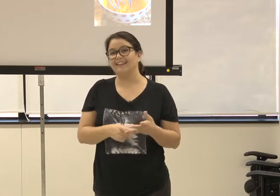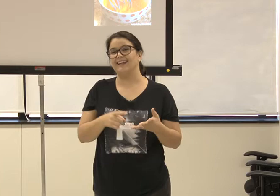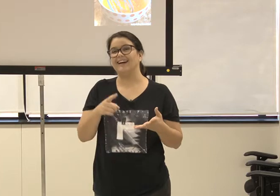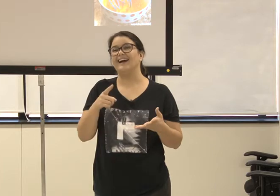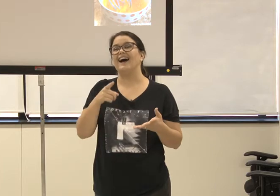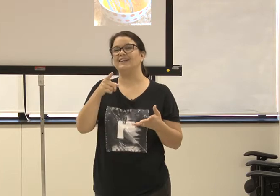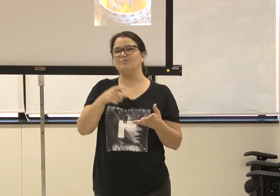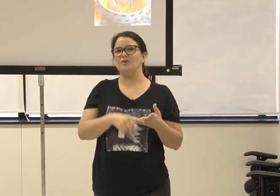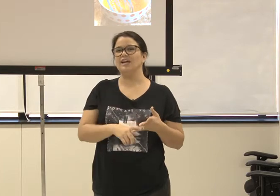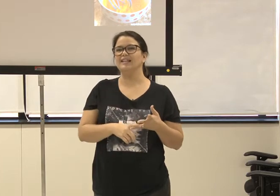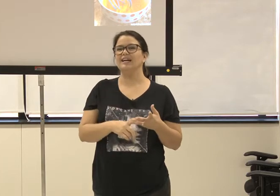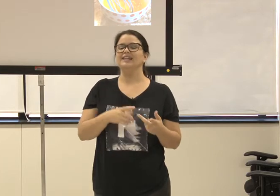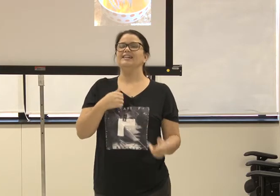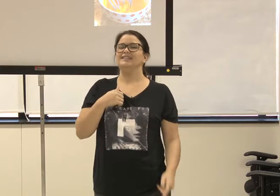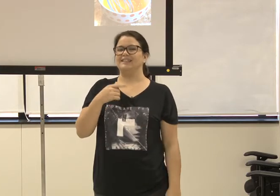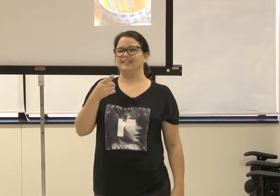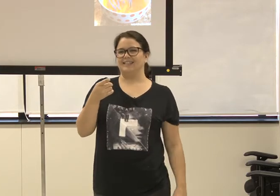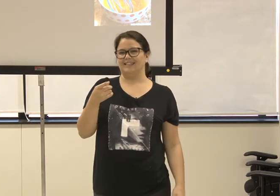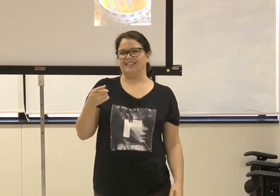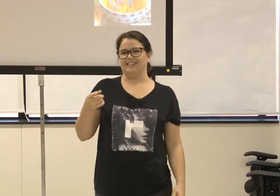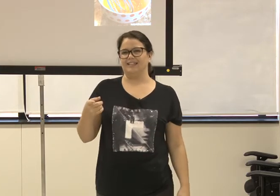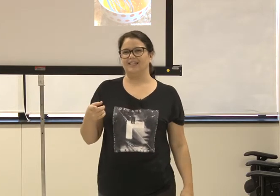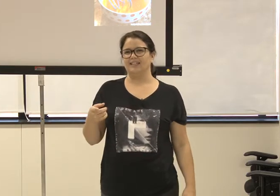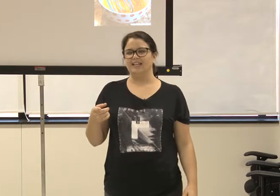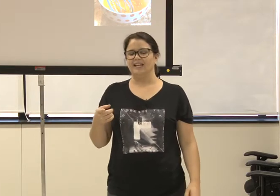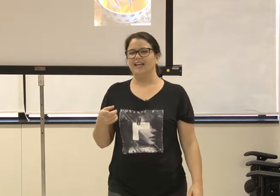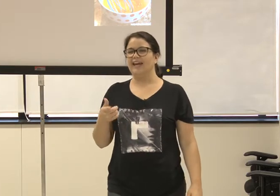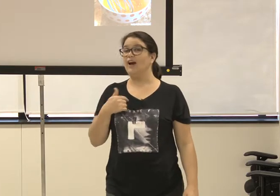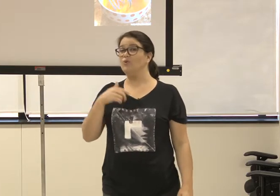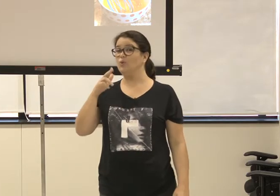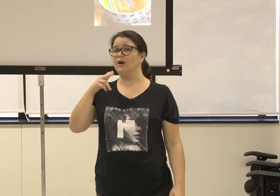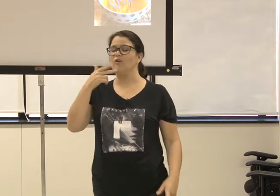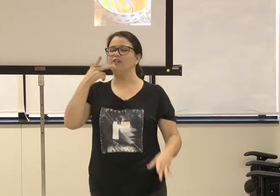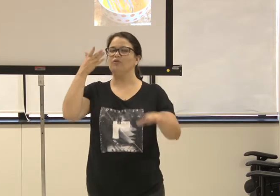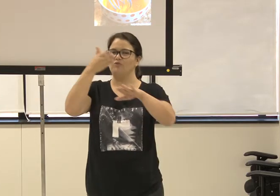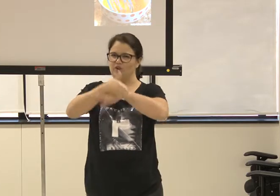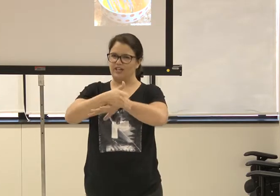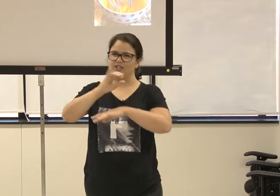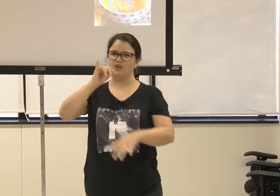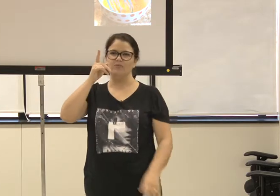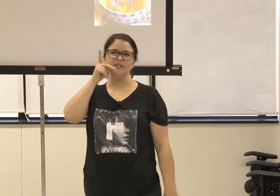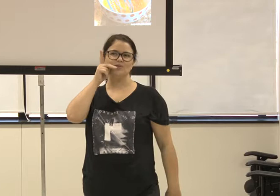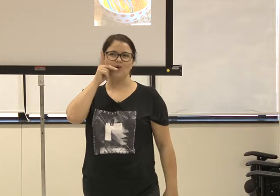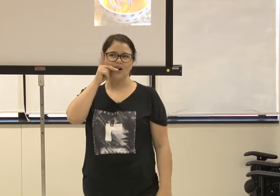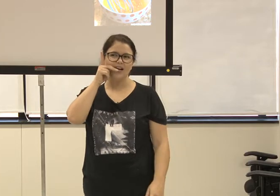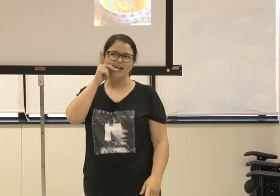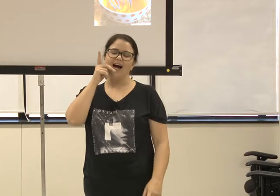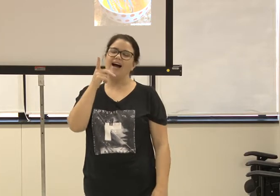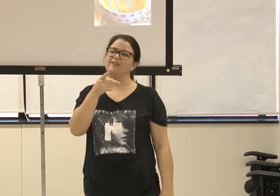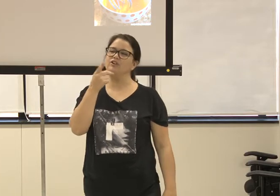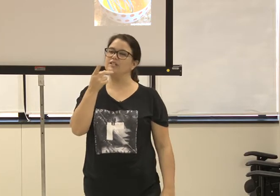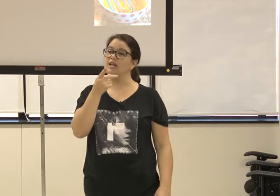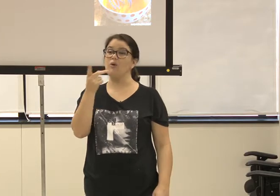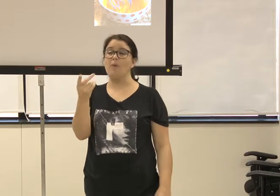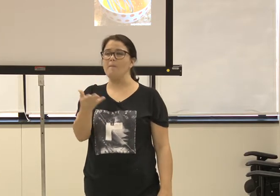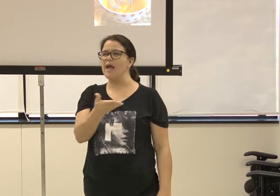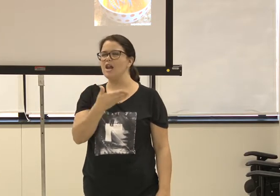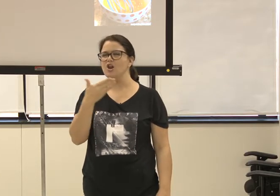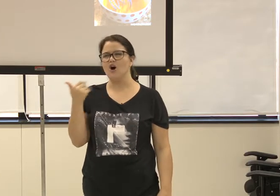Batata, carne moída. É desse tamanho o cachorro quente lá. Eu nunca, quando eu fui, João Pessoa, aí falou assim, não, é o melhor